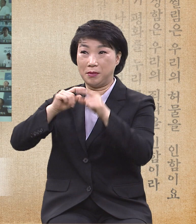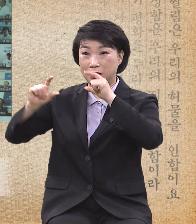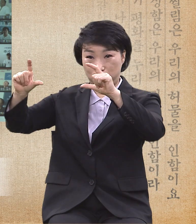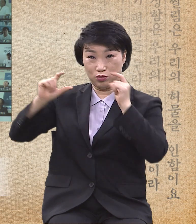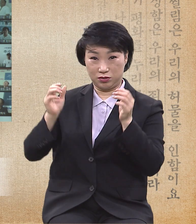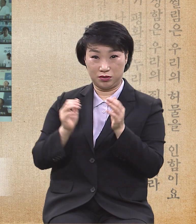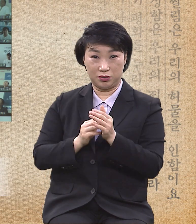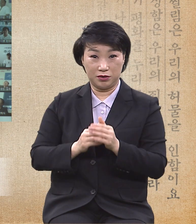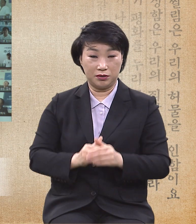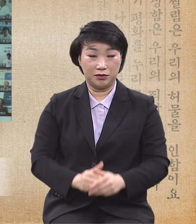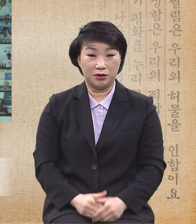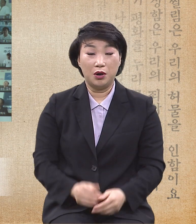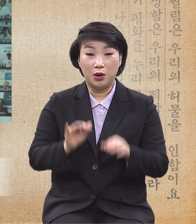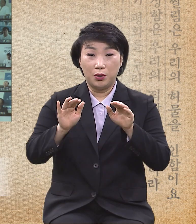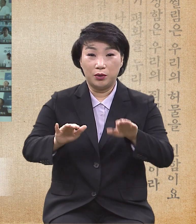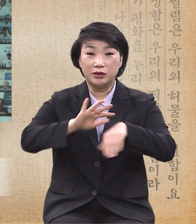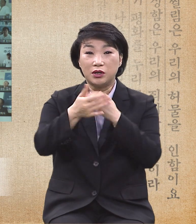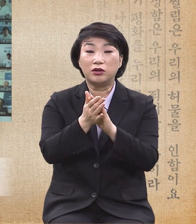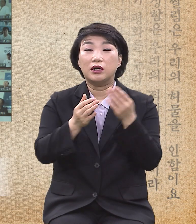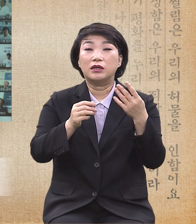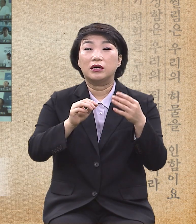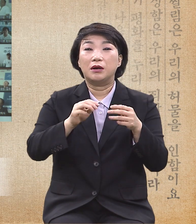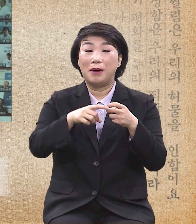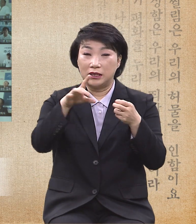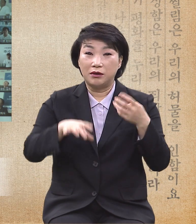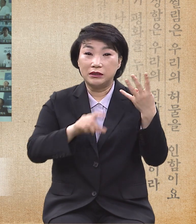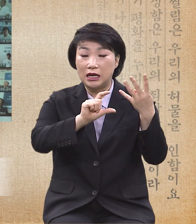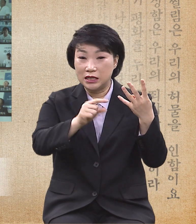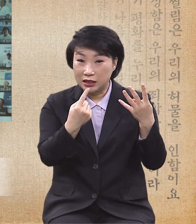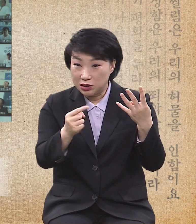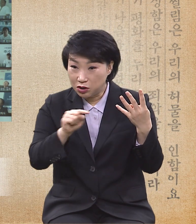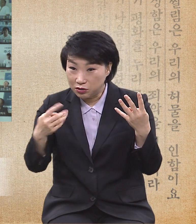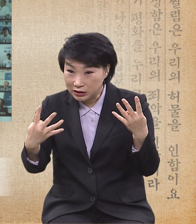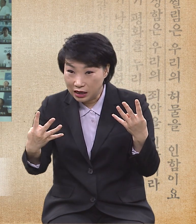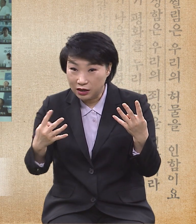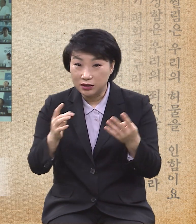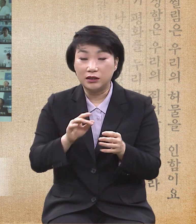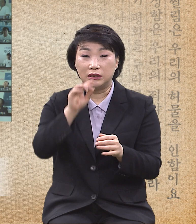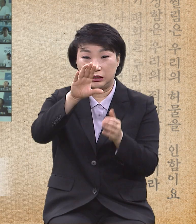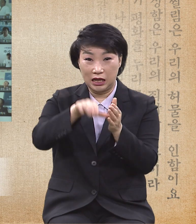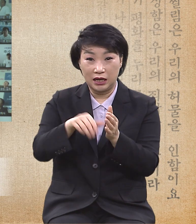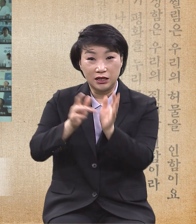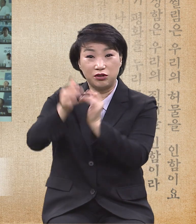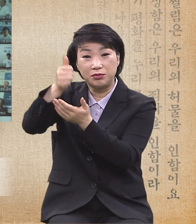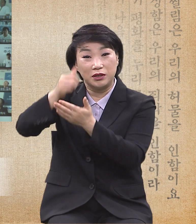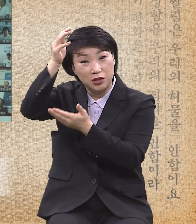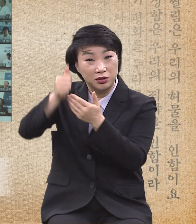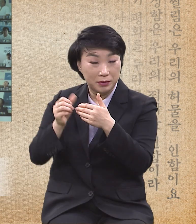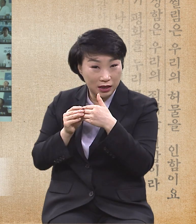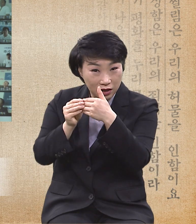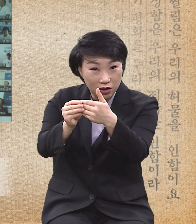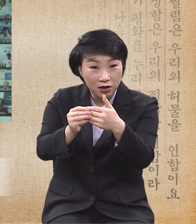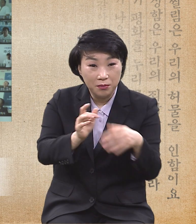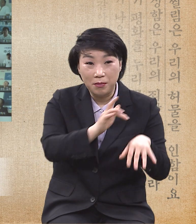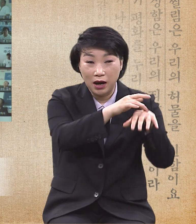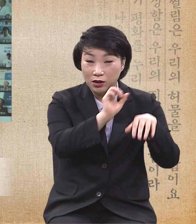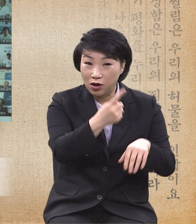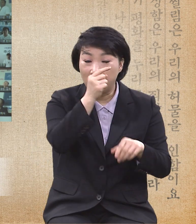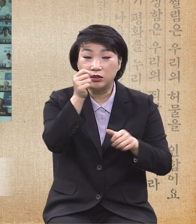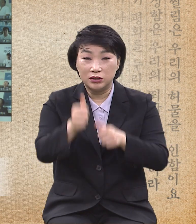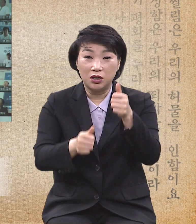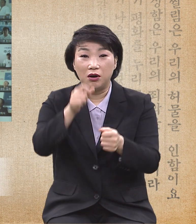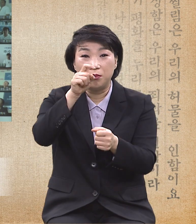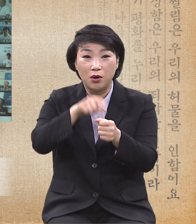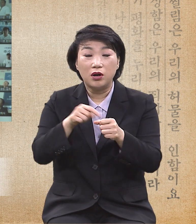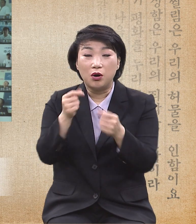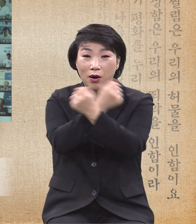말씀하셨습니다. 본문 4장 1절로 4절에 그때 예수께서 성령에 이끌리어 마귀에게